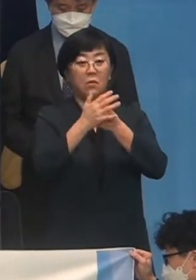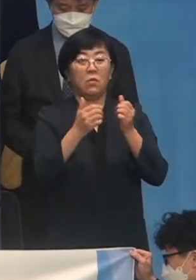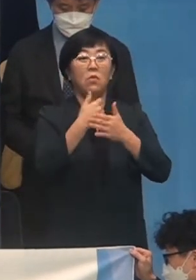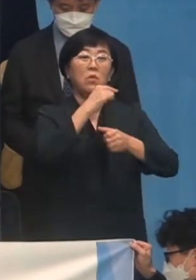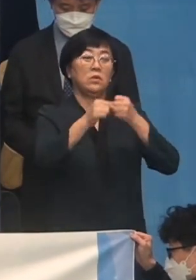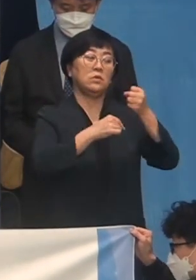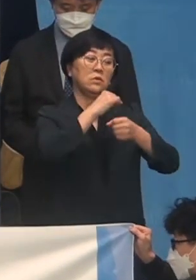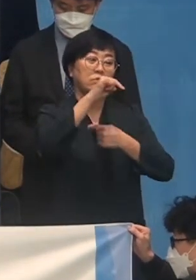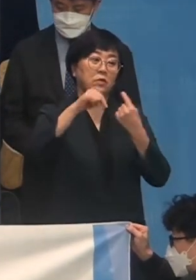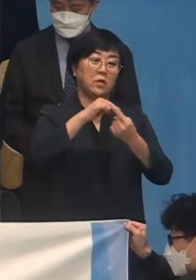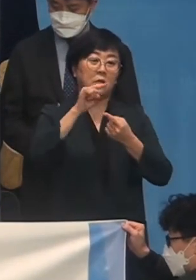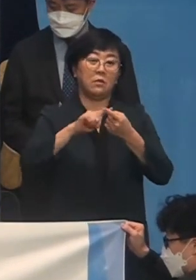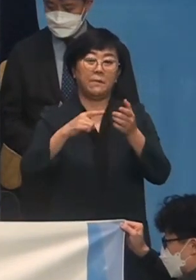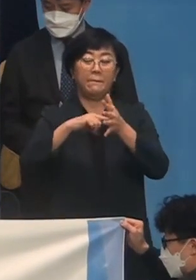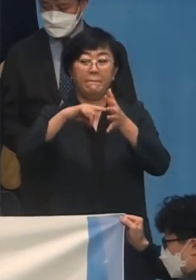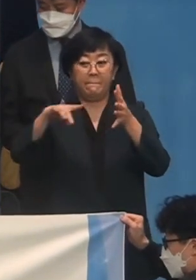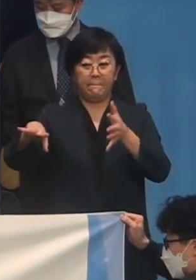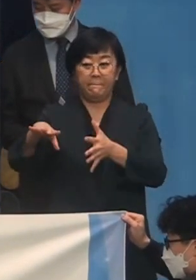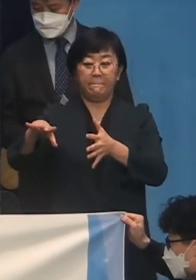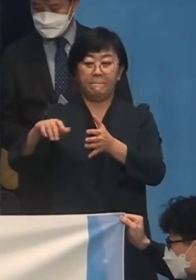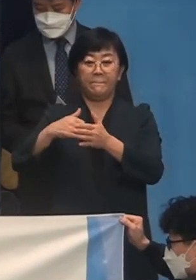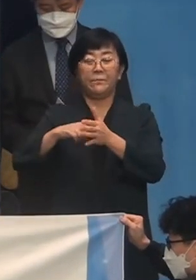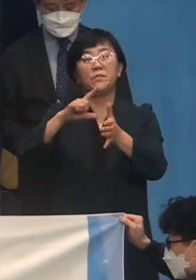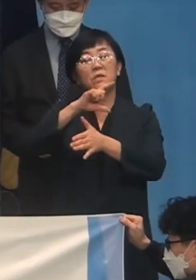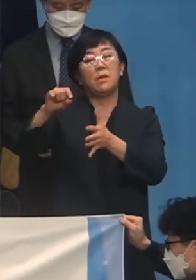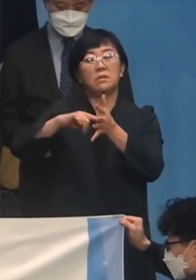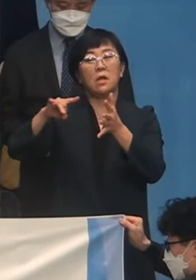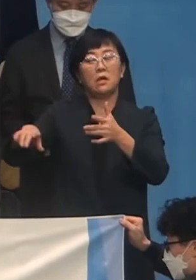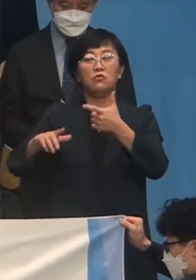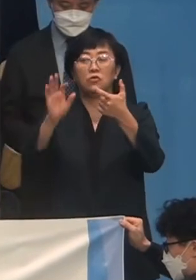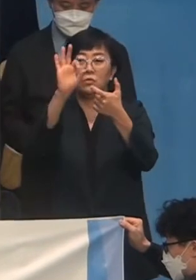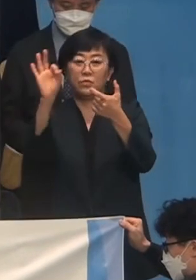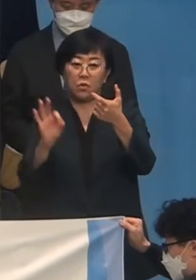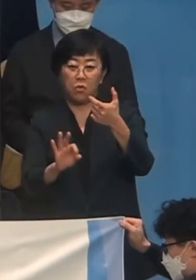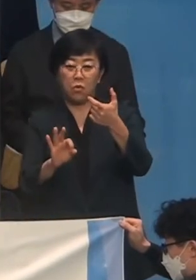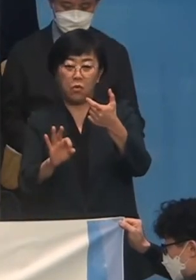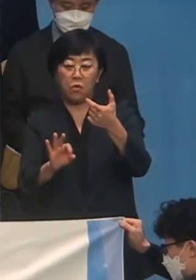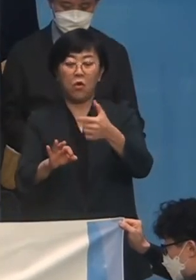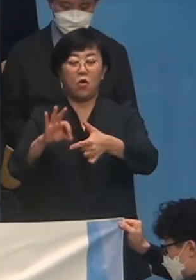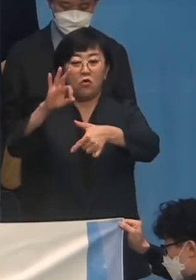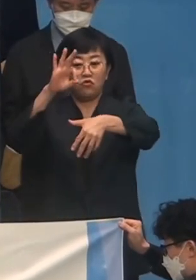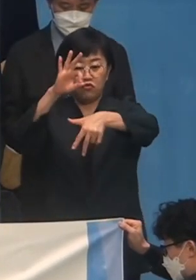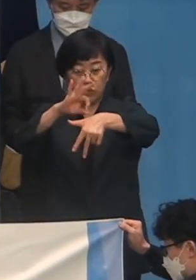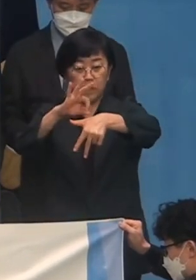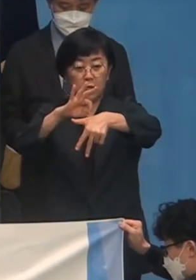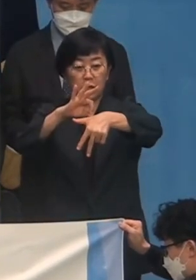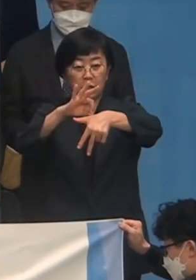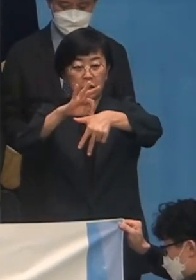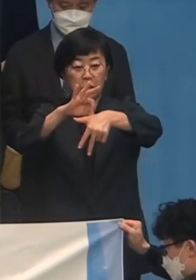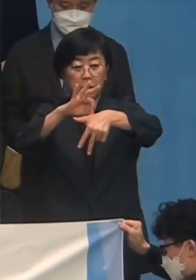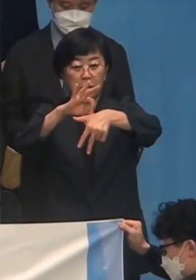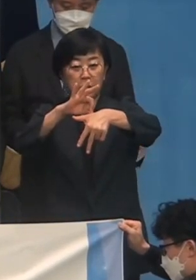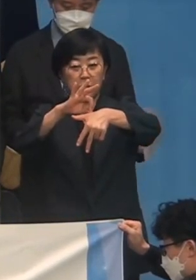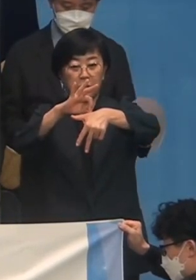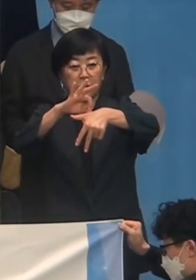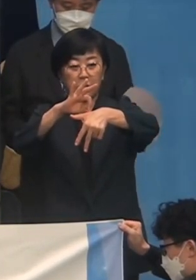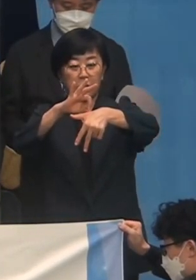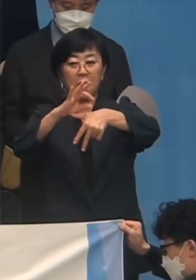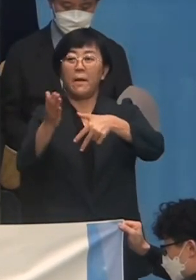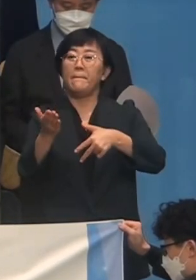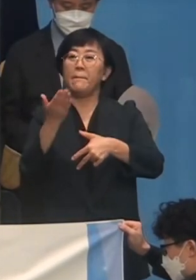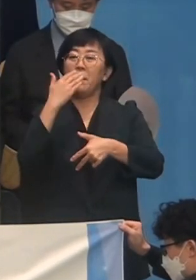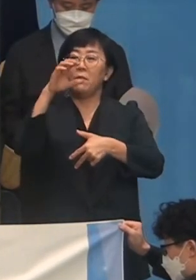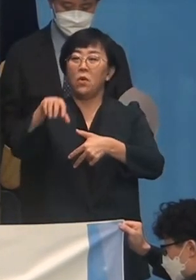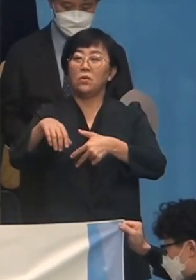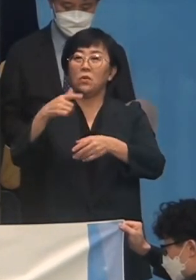원전 운영에 따른 지방세수가 약 60%나 차지하는 울진군은 공간 발생 및 식당